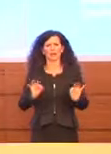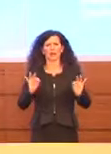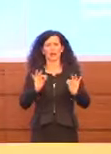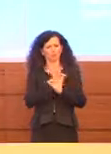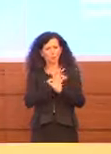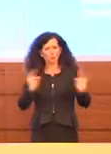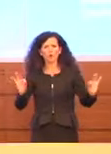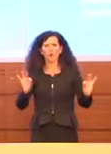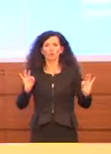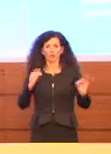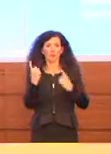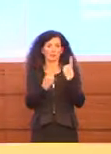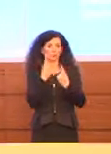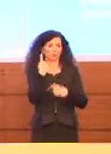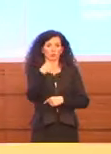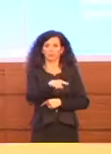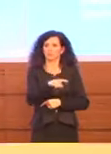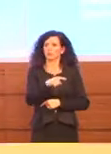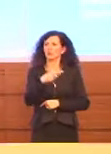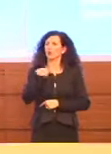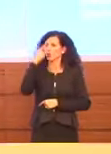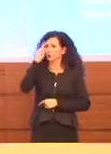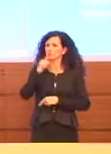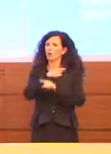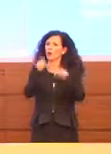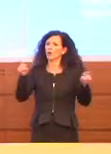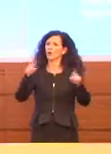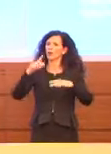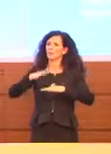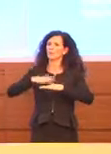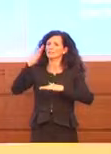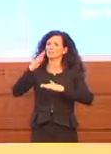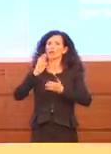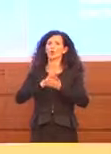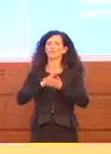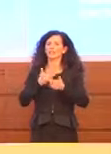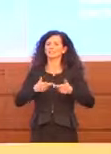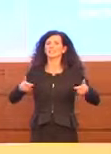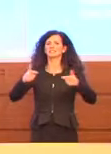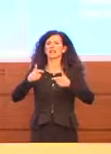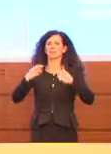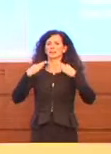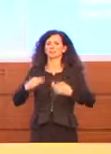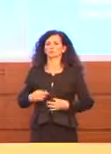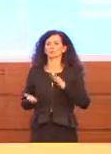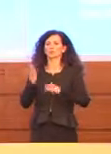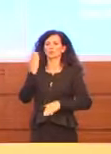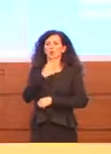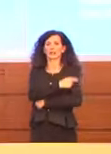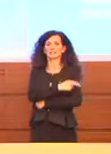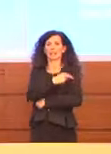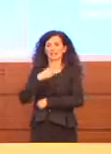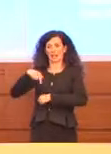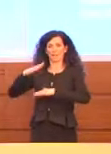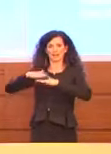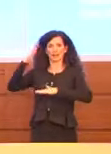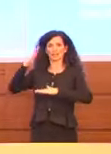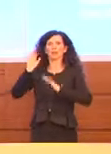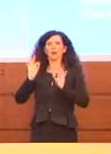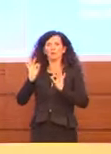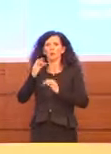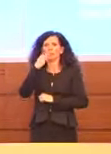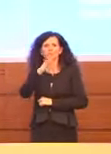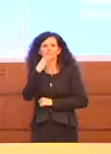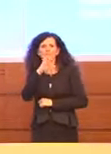evenienze come queste non so se oggi avete seguito la conferenza stampa di tutto superiore sanità è stata un esempio veramente di